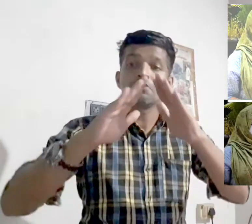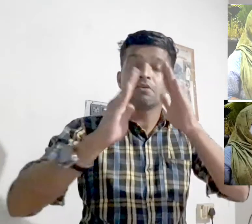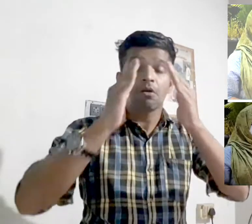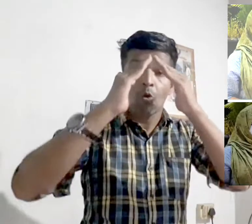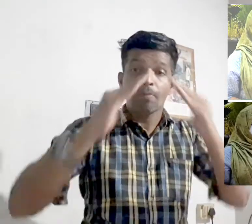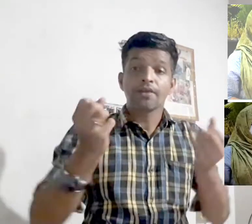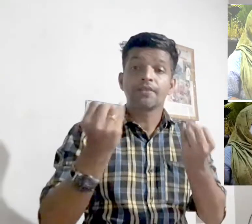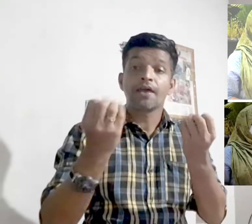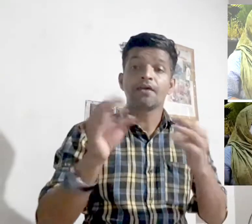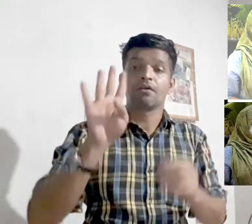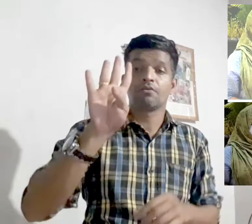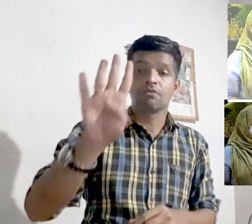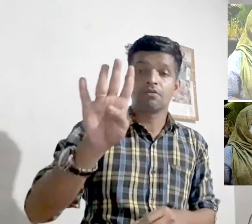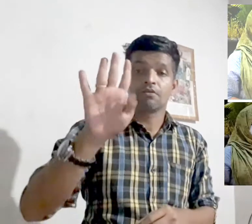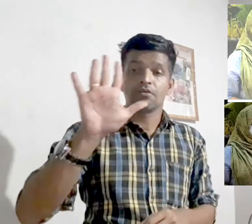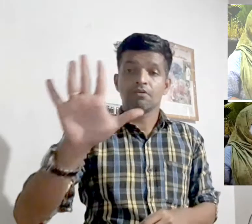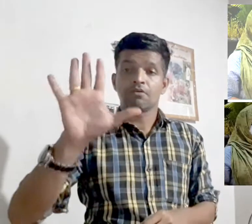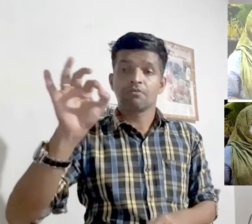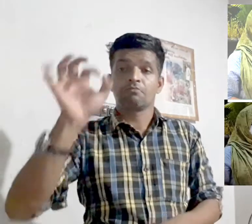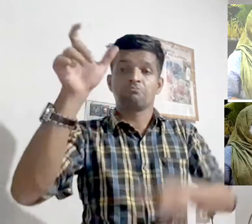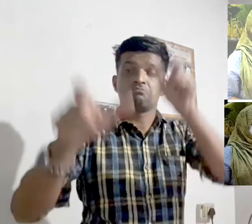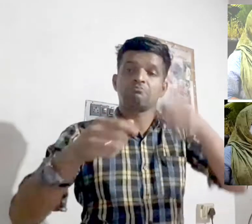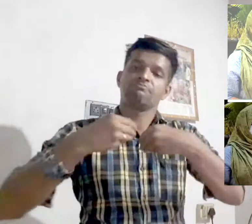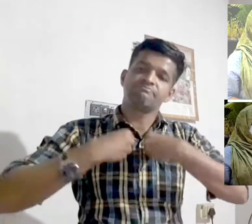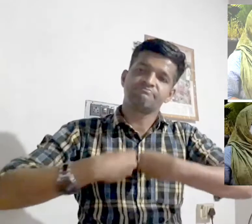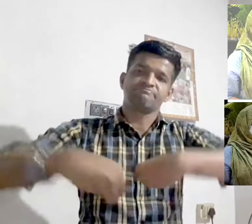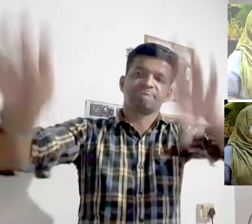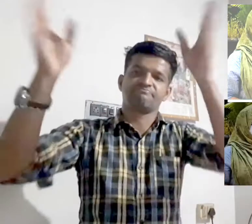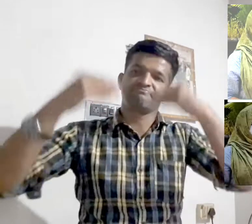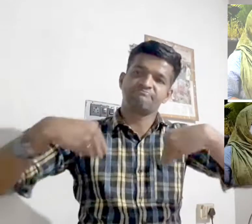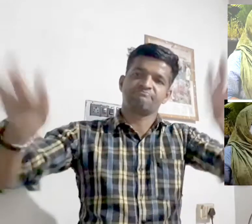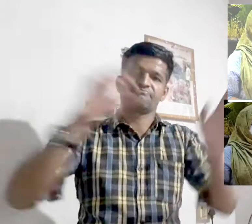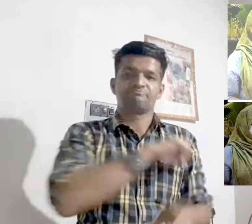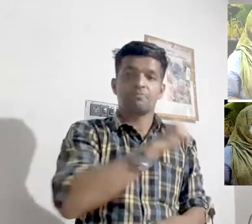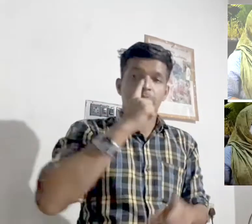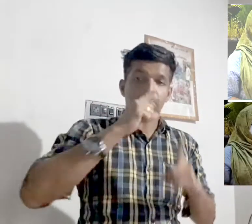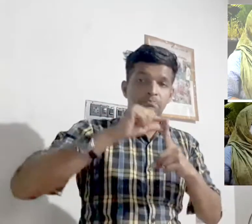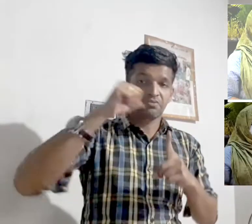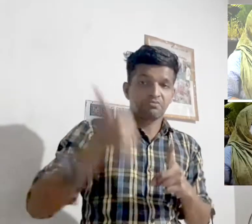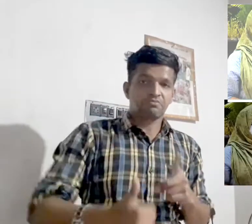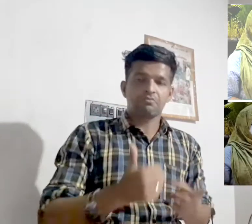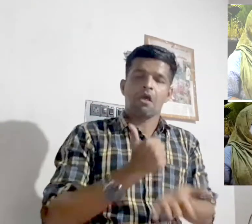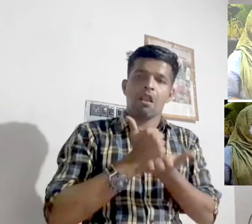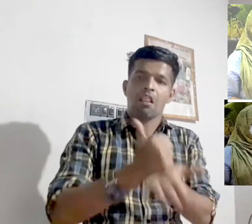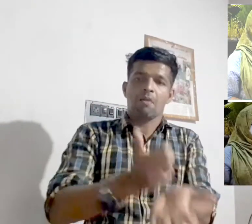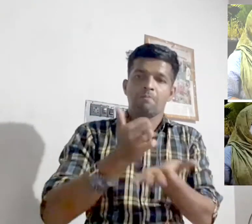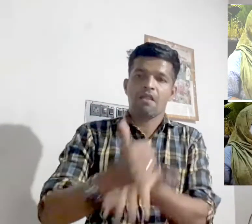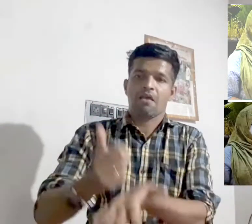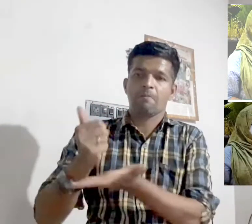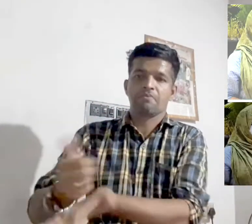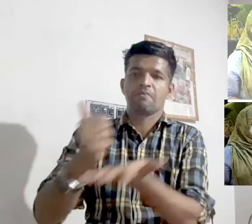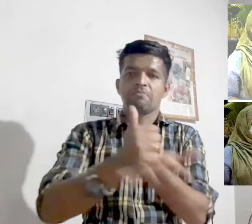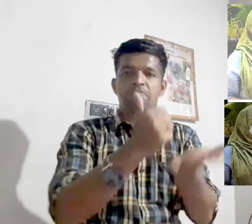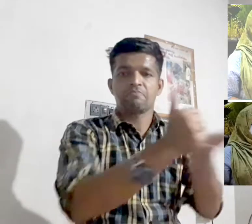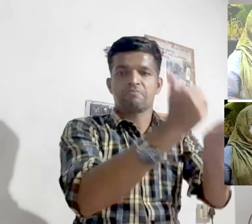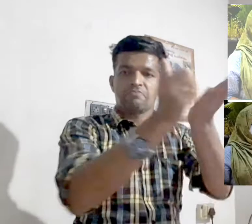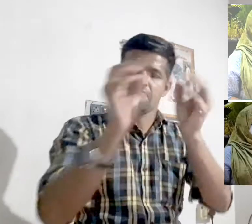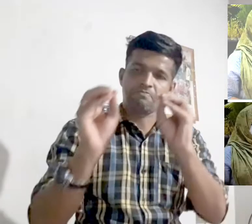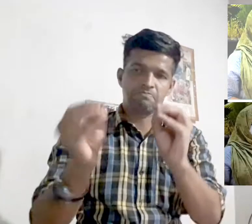കേരളത്തിന്റെ ഇനിയുള്ള അവസ്ഥ എന്നുള്ളതിൽ ചില സംശയം ഉയർന്നിരുന്നു. പക്ഷേ അതിലൊരു സംശയവുമില്ല. കാരണം ഈ തെരഞ്ഞെടുപ്പിലുണ്ടായ തോൽവിയെക്കാളിലും വലുതൊന്നും കോൺഗ്രസ്